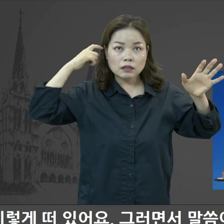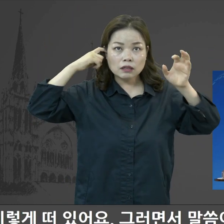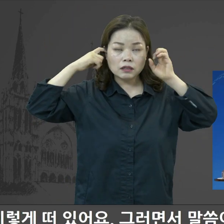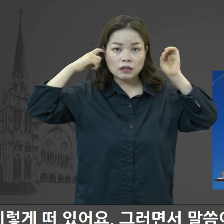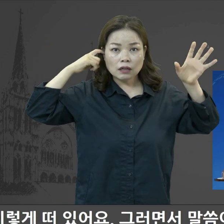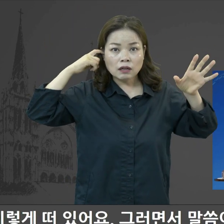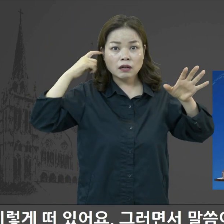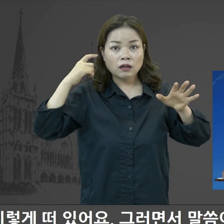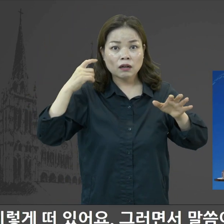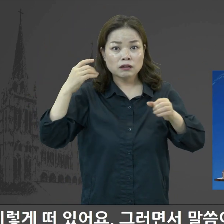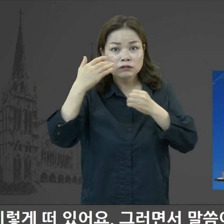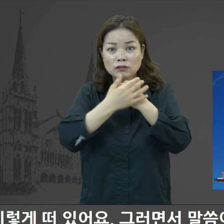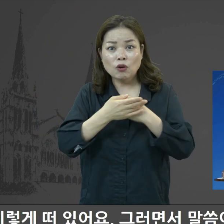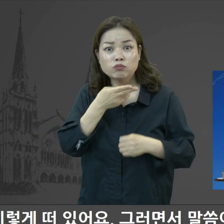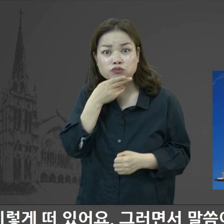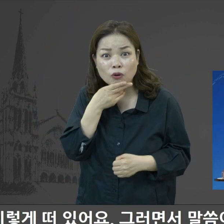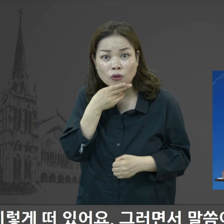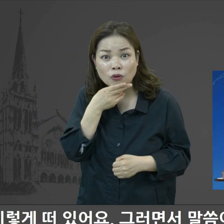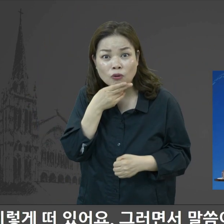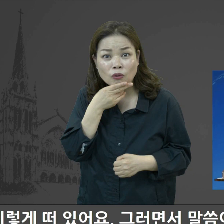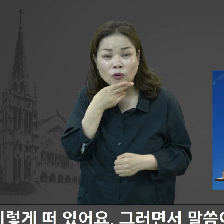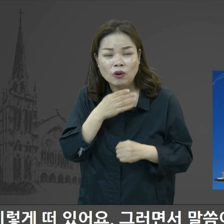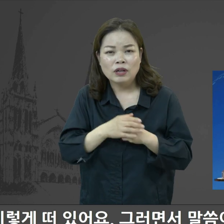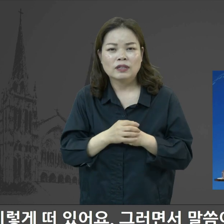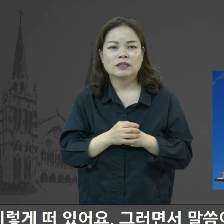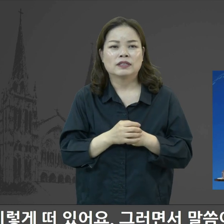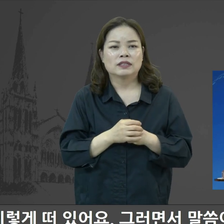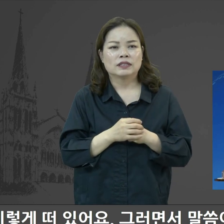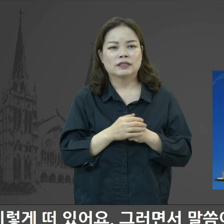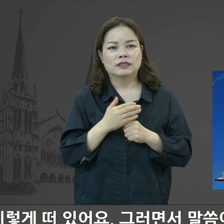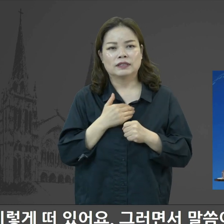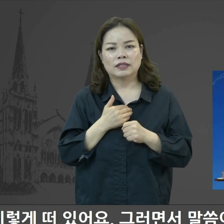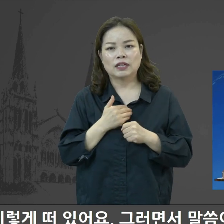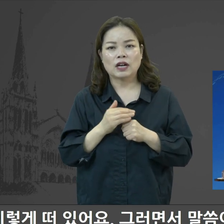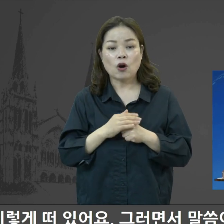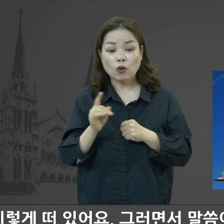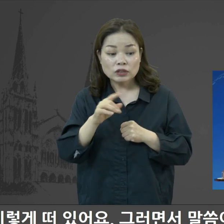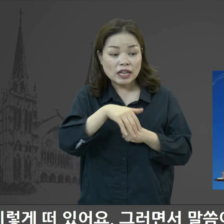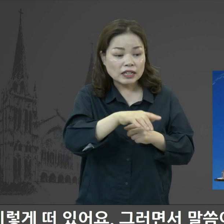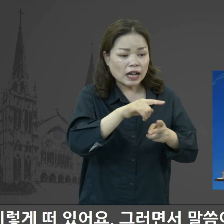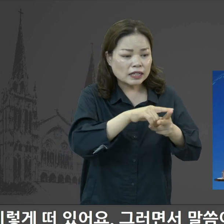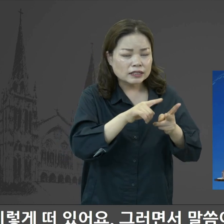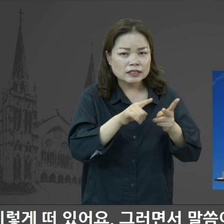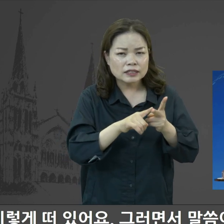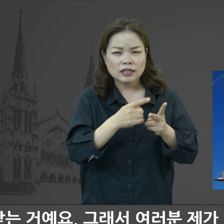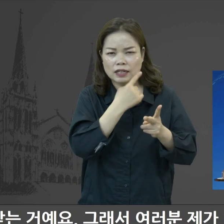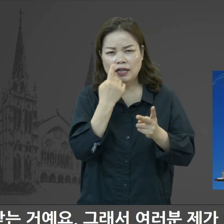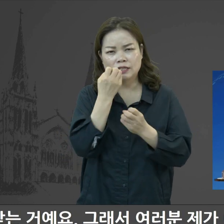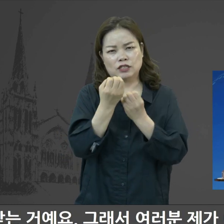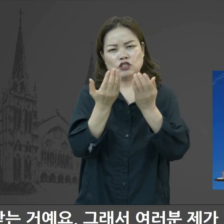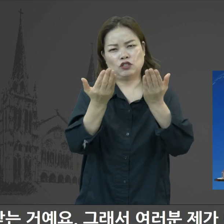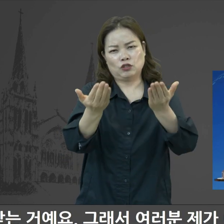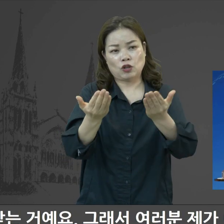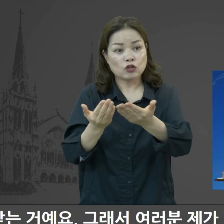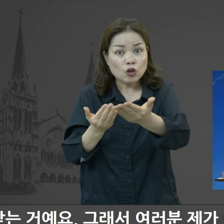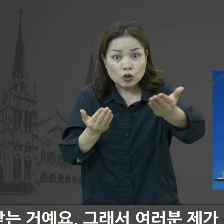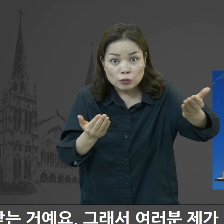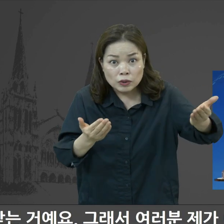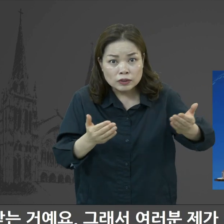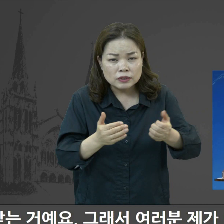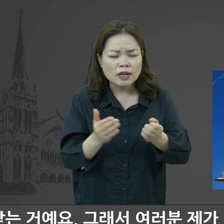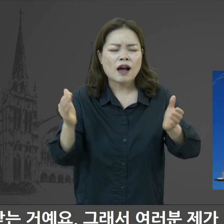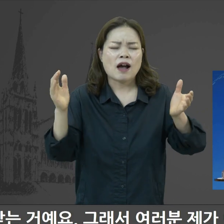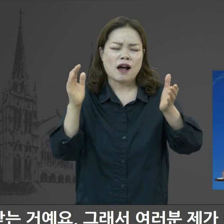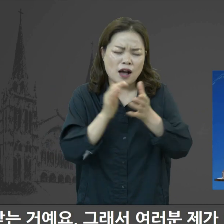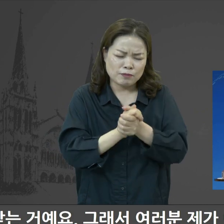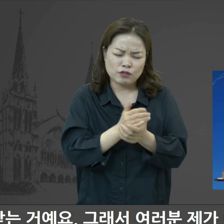받는 거예요. 그래서 여러분, 그래서 제가 어디를 가든지 이 간증은 꼭 하는 거예요. 여러분, 그래서